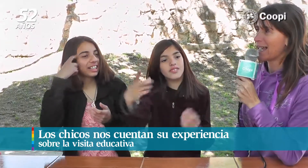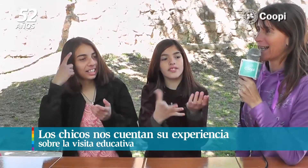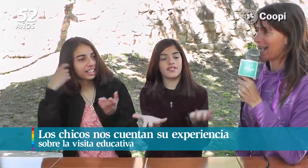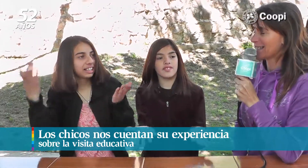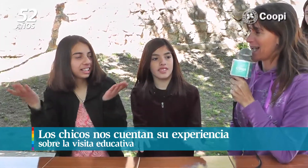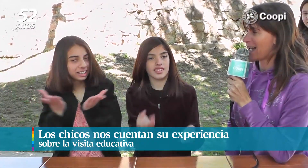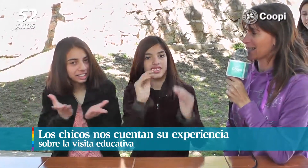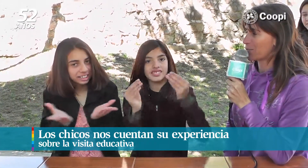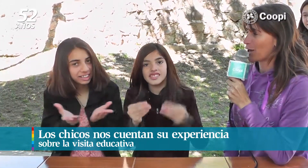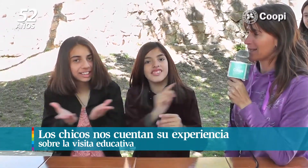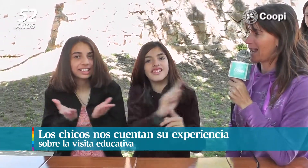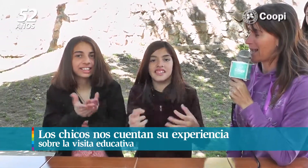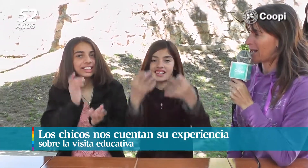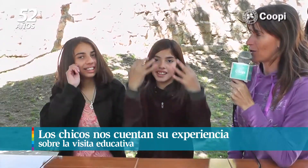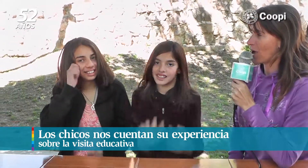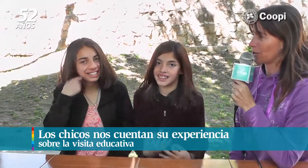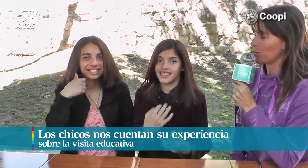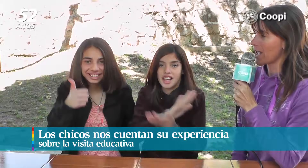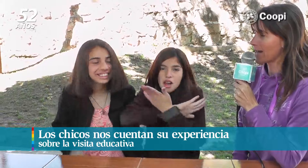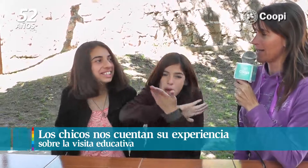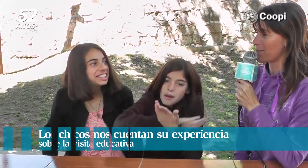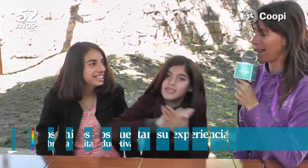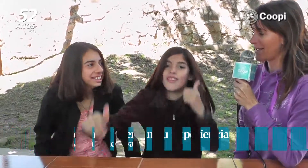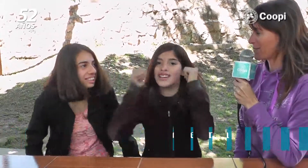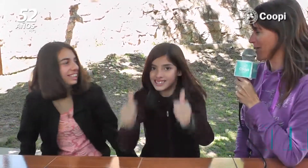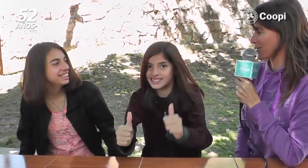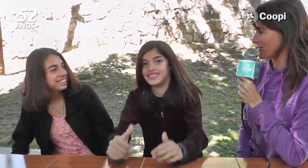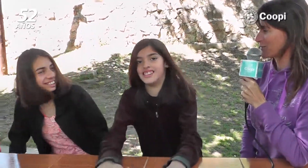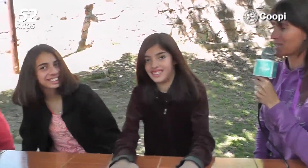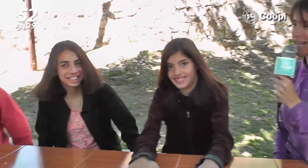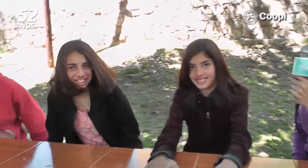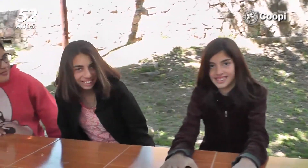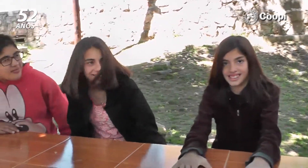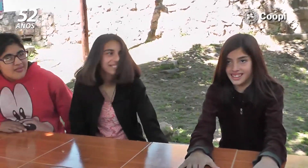Gracias por enseñarnos a estudiar y aprender mejor. Muchas gracias.